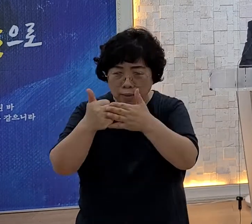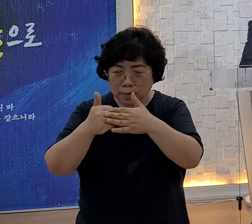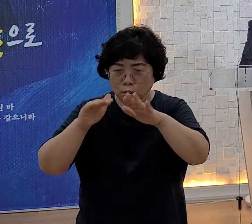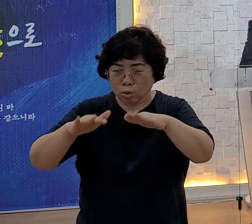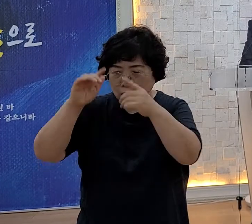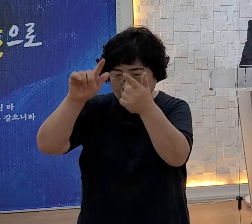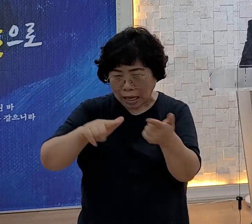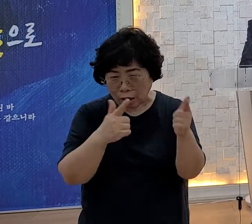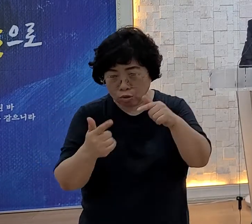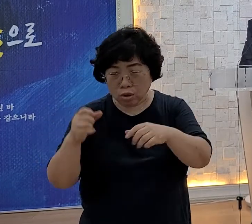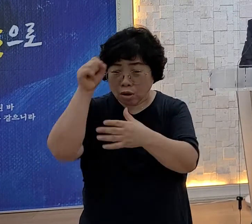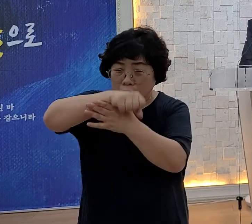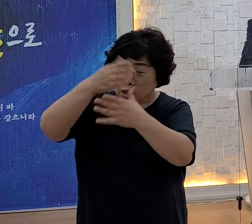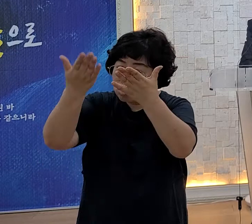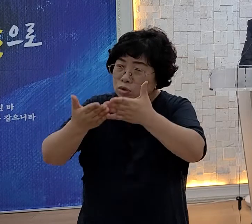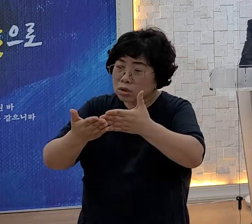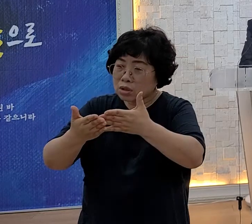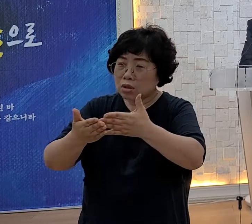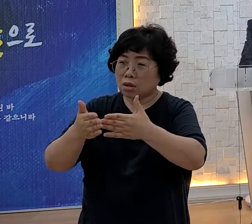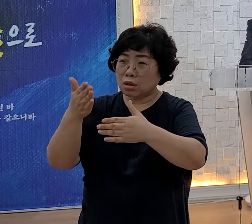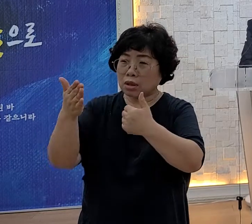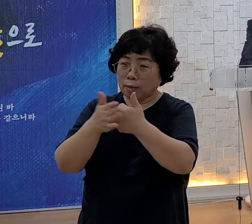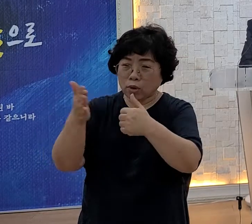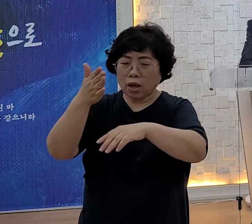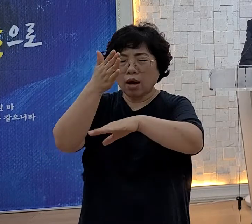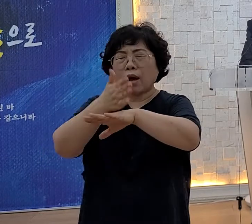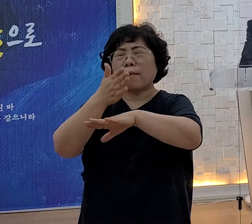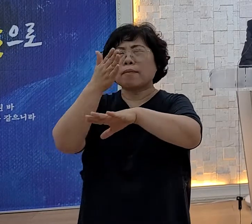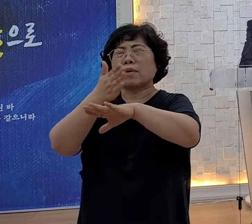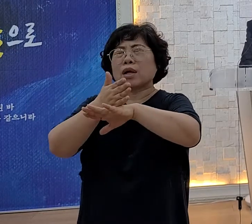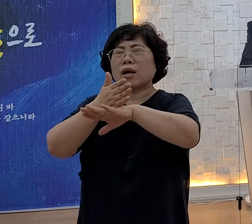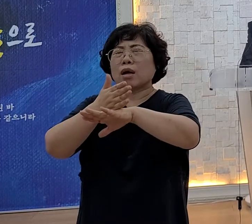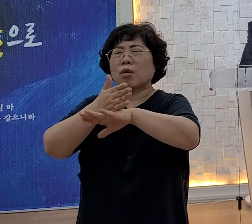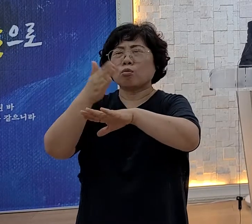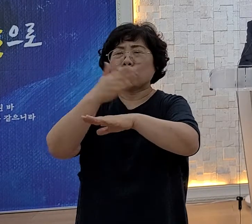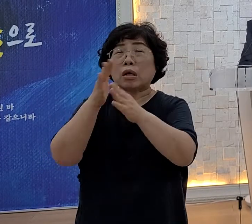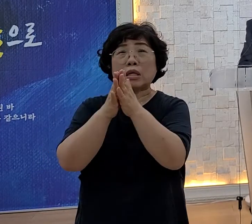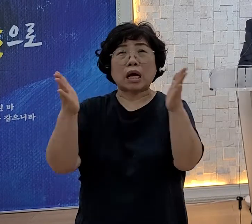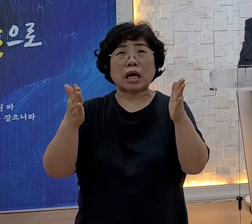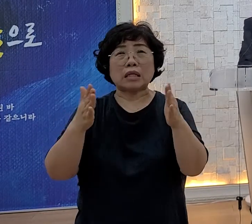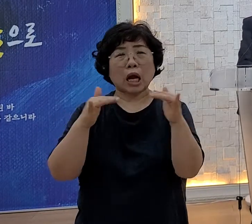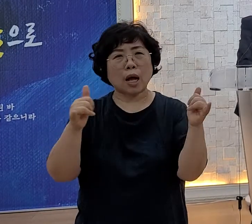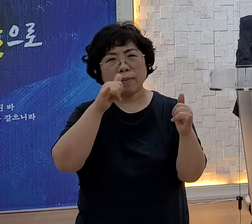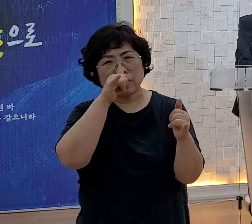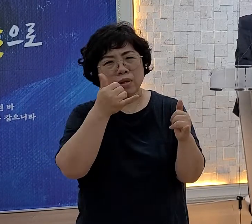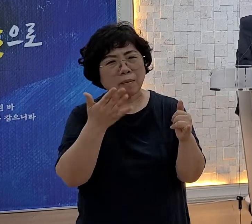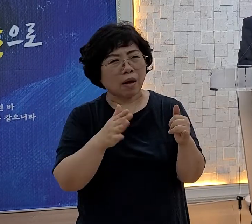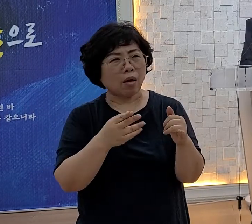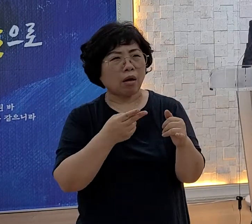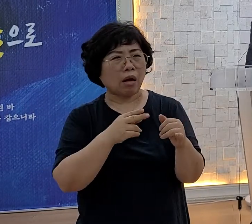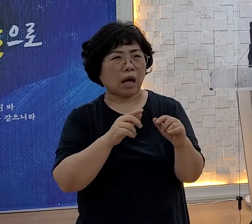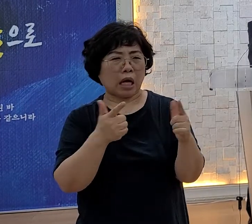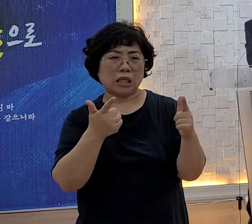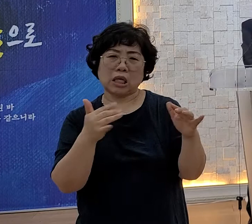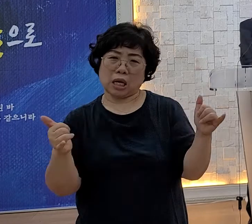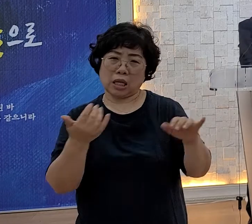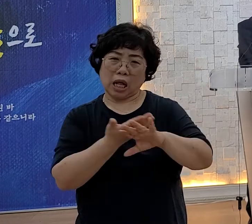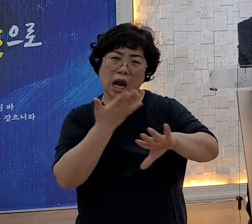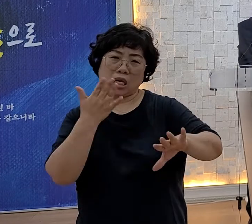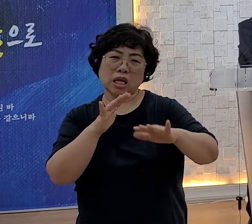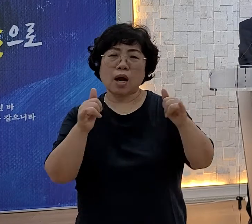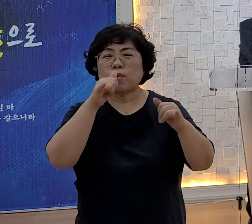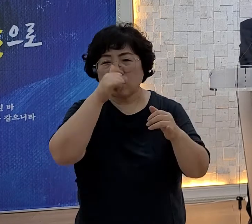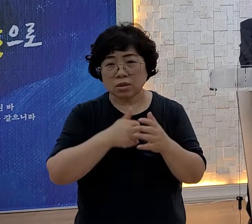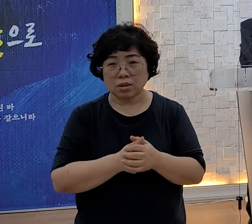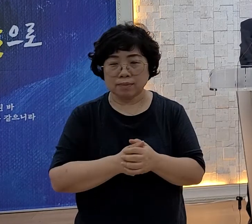감격하고 감사하는 삶으로 시작하는가. 그런가 하면 매일 잠자리에 들면서 오늘도 하나님 나와